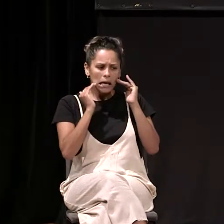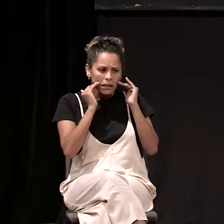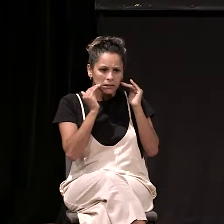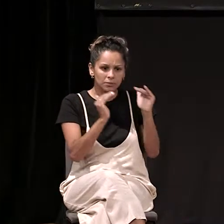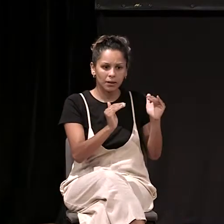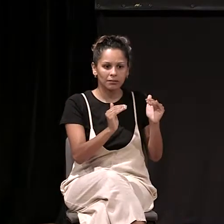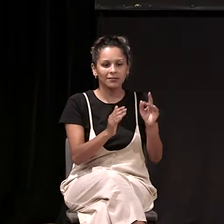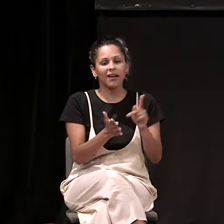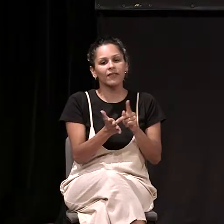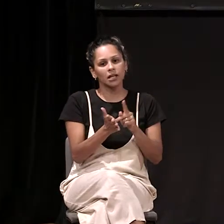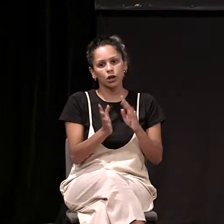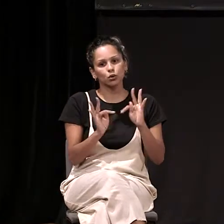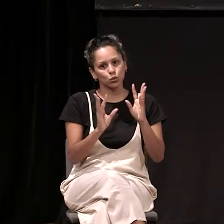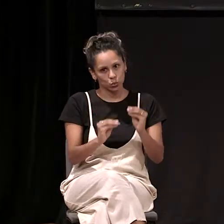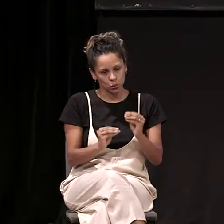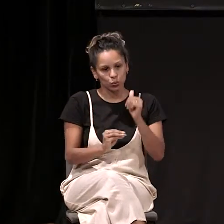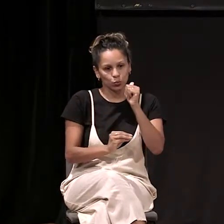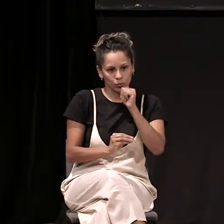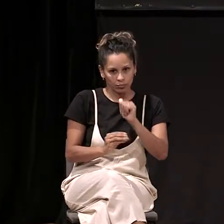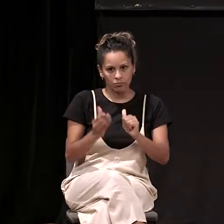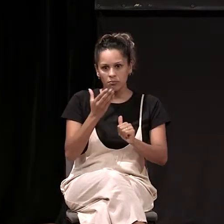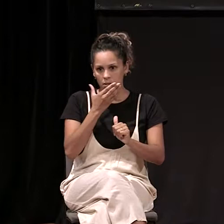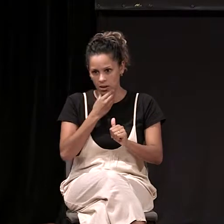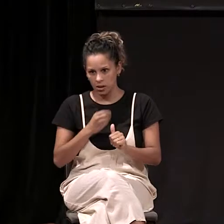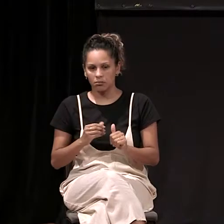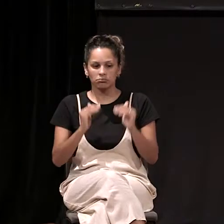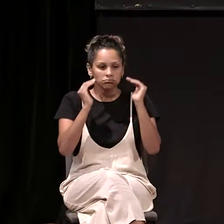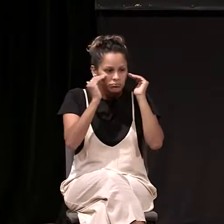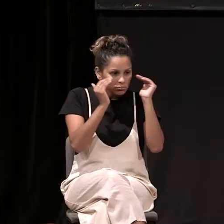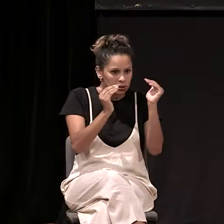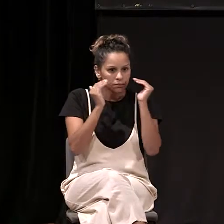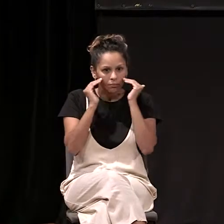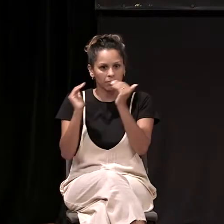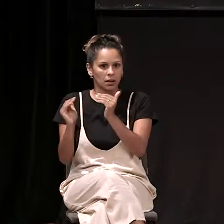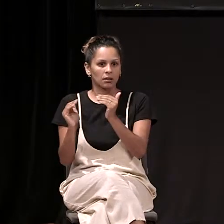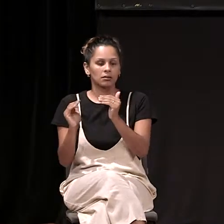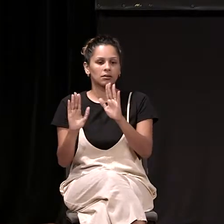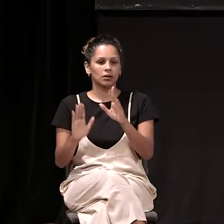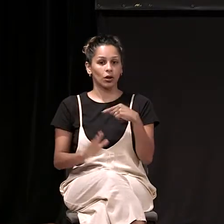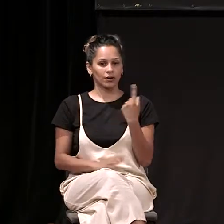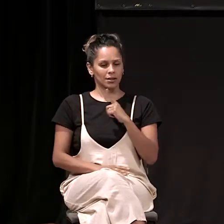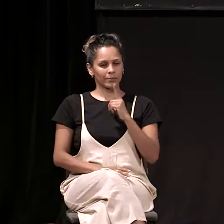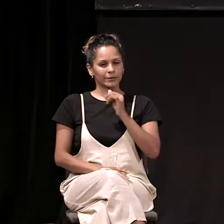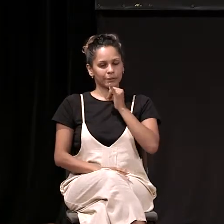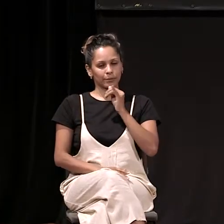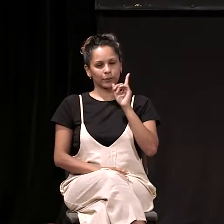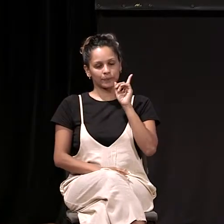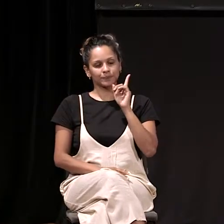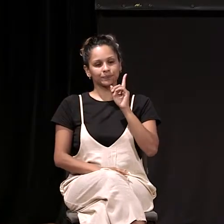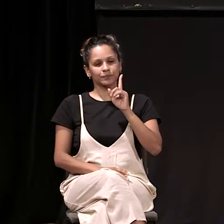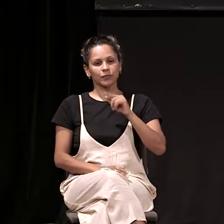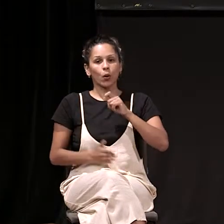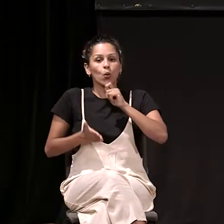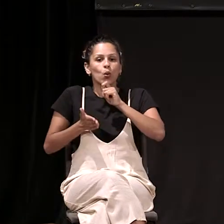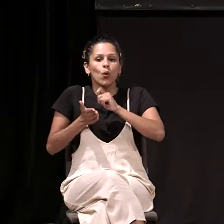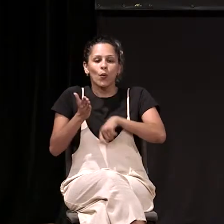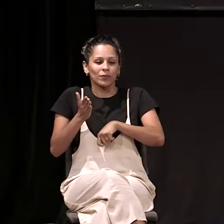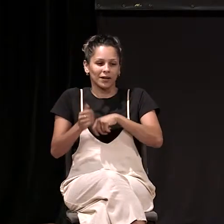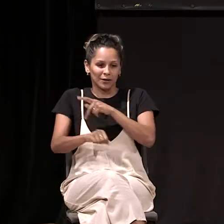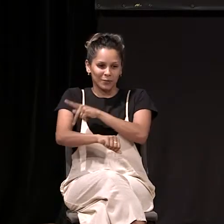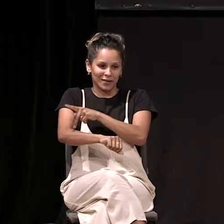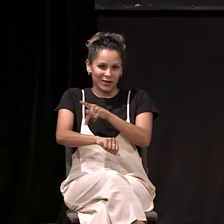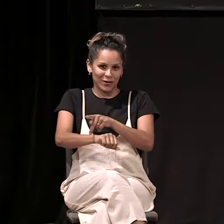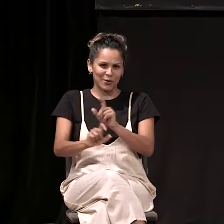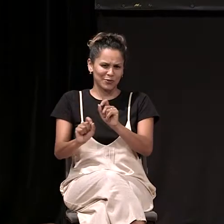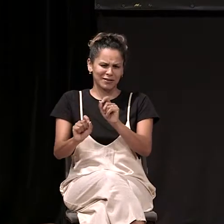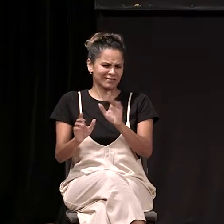meninos e meninas. Uma metodologia que a gente usa, nós fazemos um contrato pedagógico. Não são regras, é um contrato. Nós começamos. O